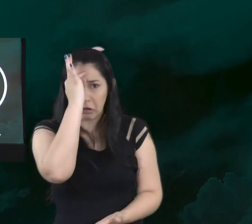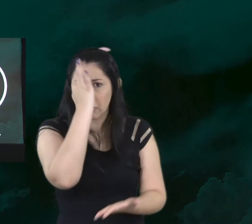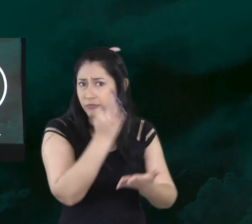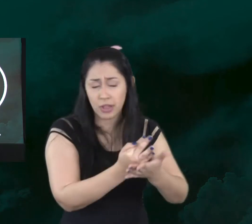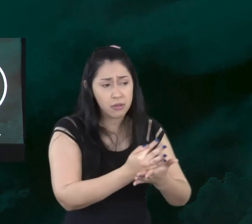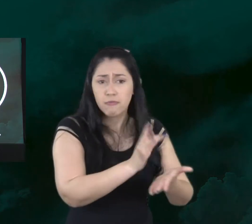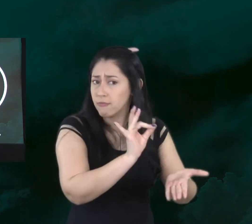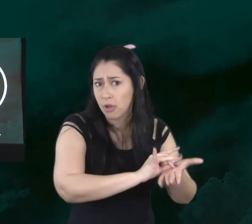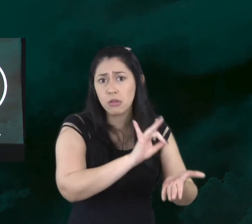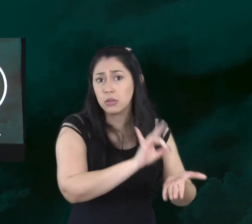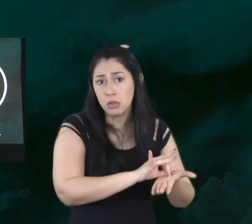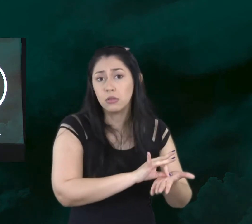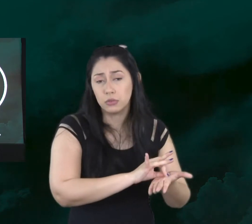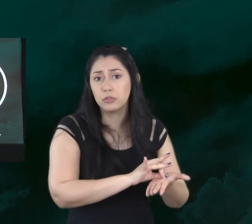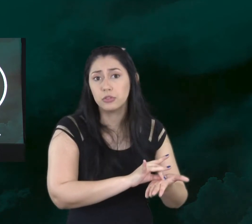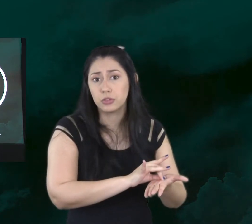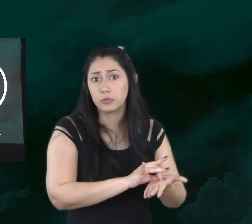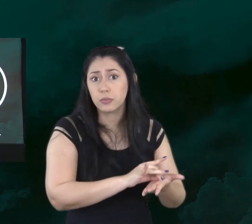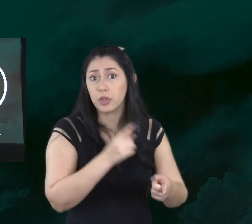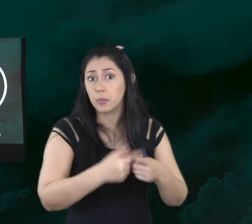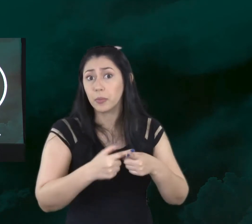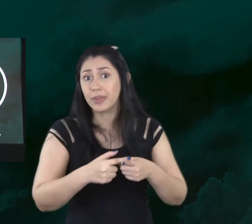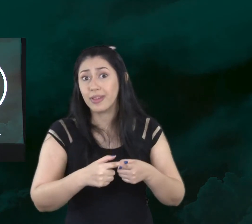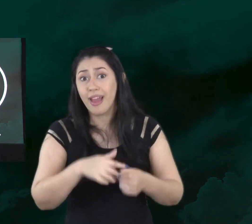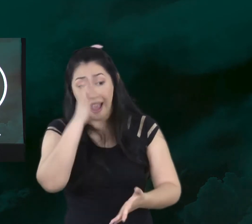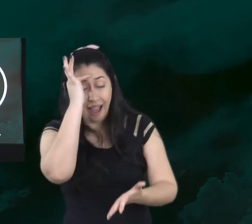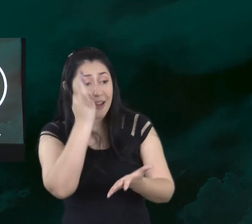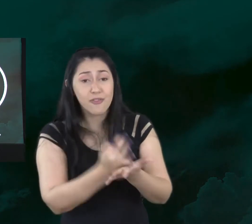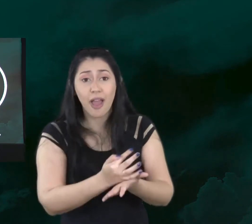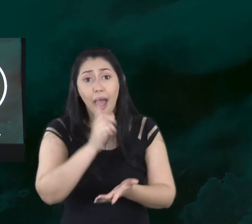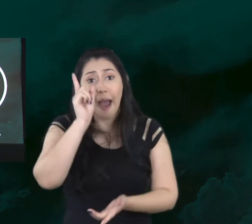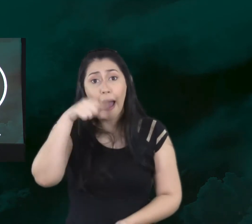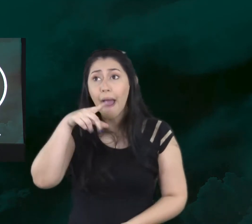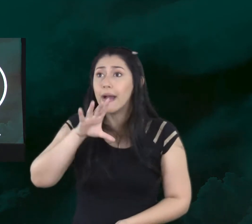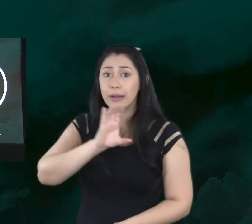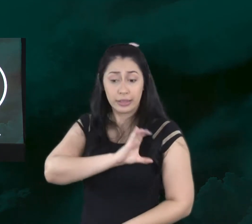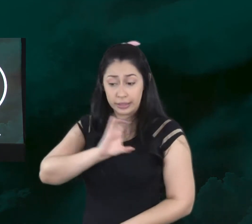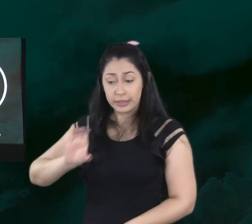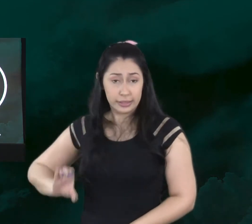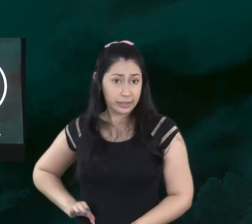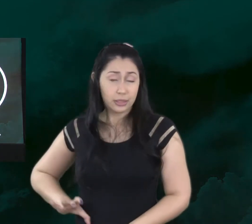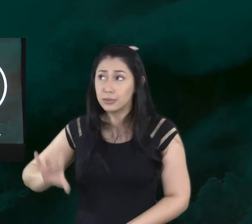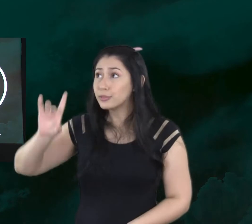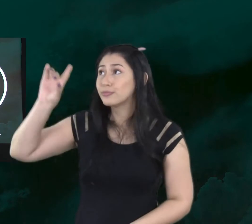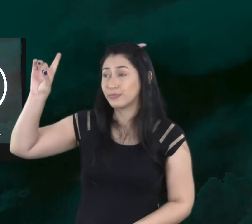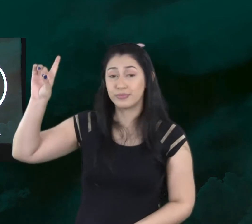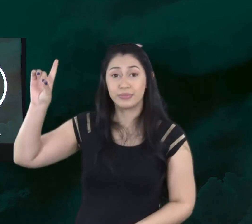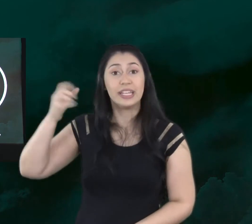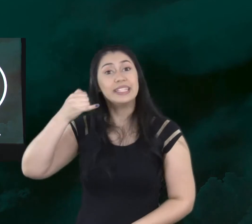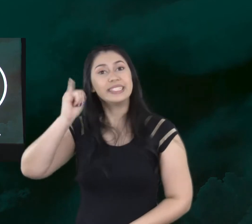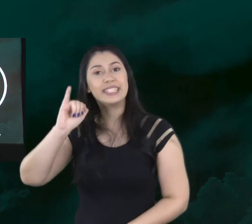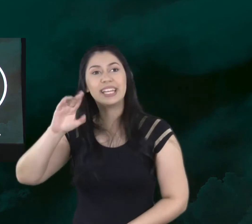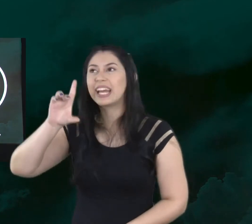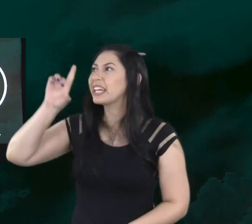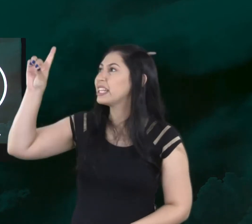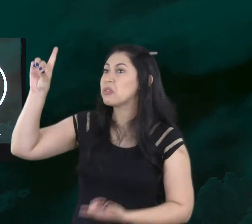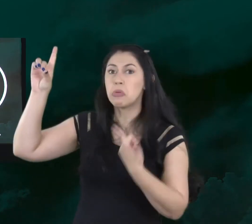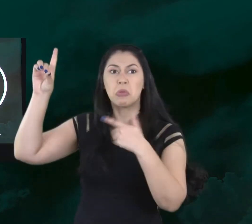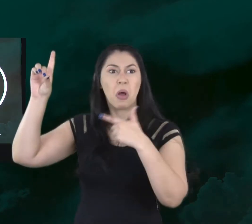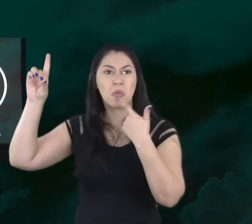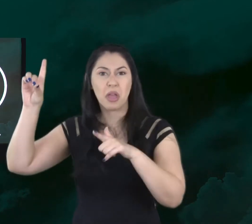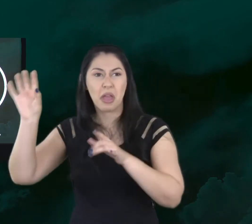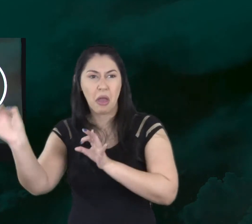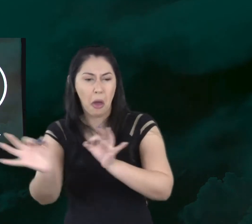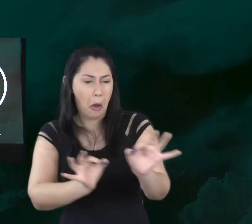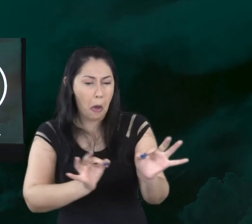fé é o próprio Cristo. Se você tirar Cristo, desaba todo o plano de